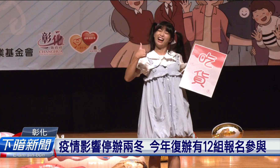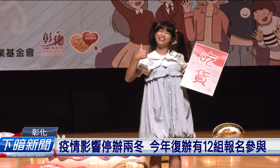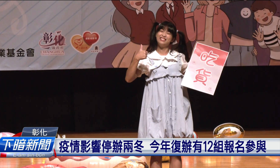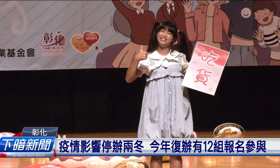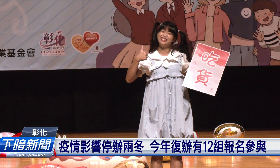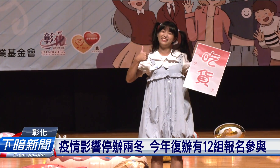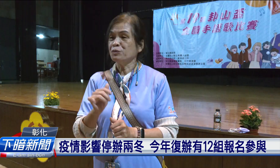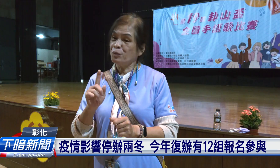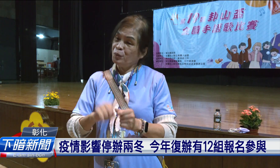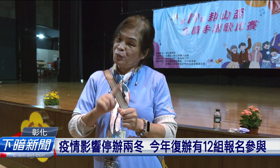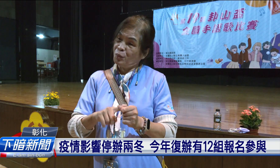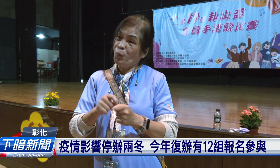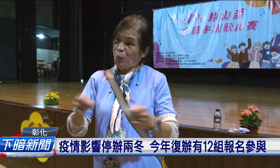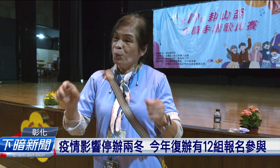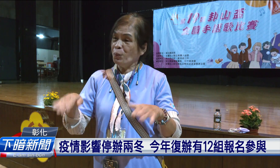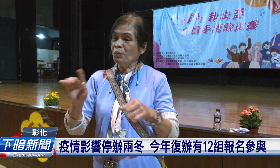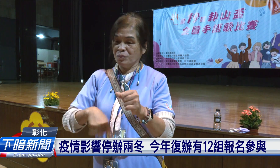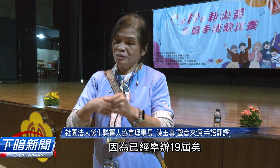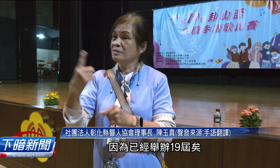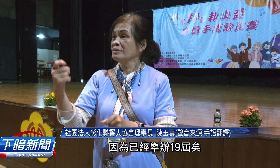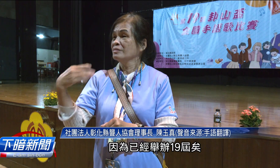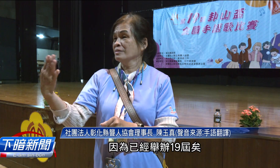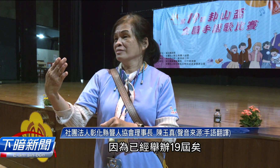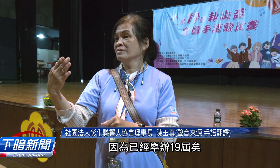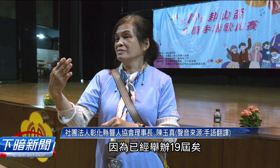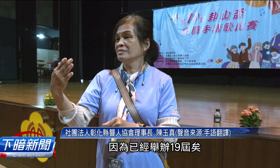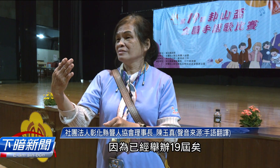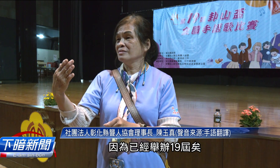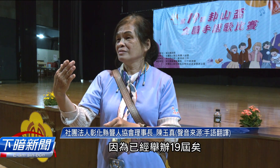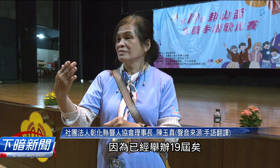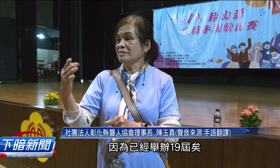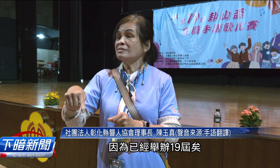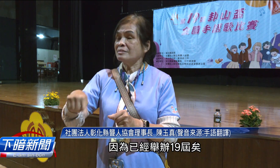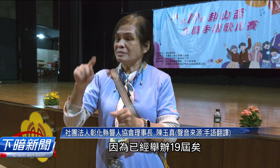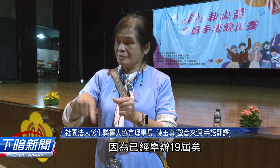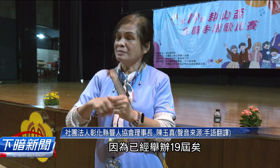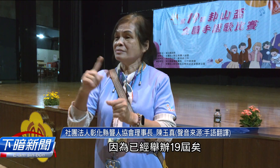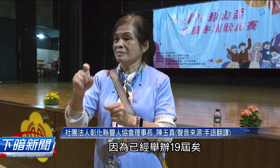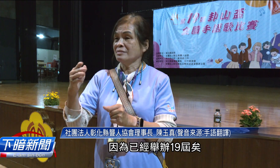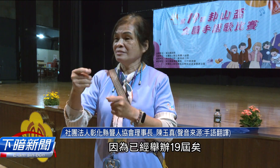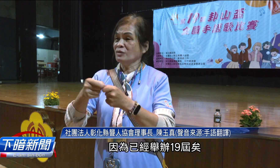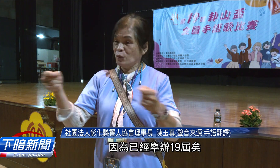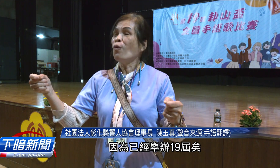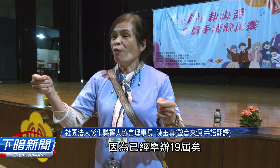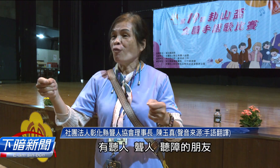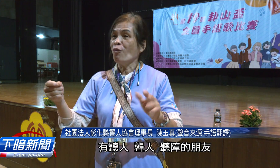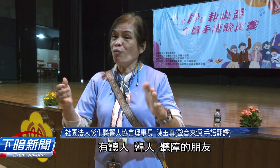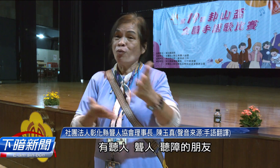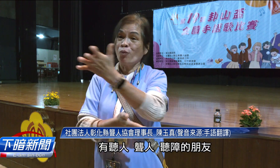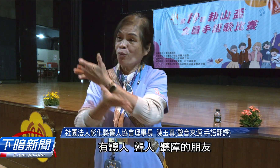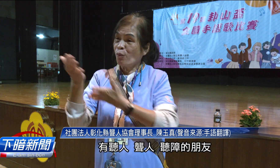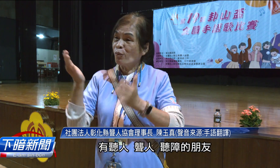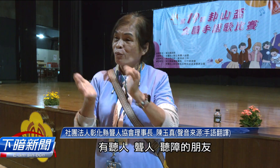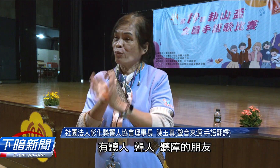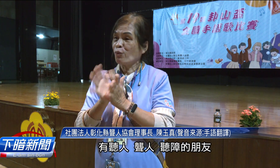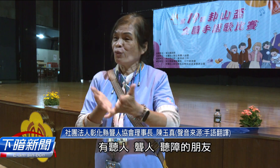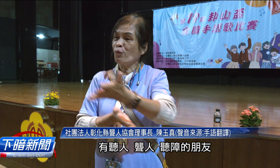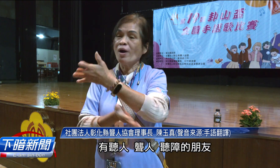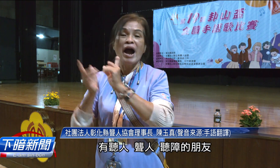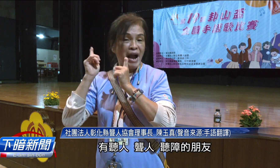台南。 因为这个已经第19届了，对。那有听人啊、聋人啊、